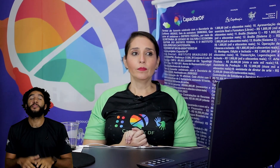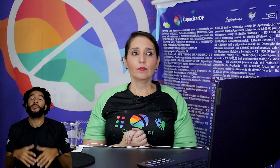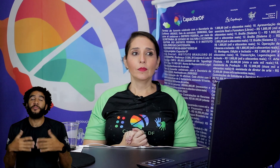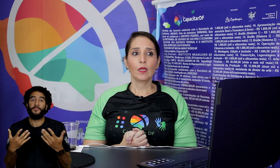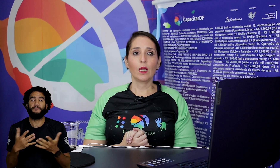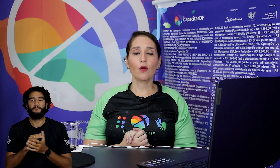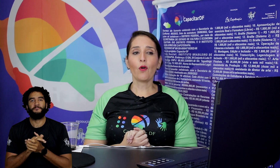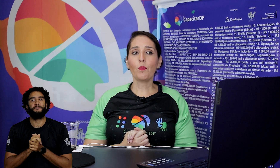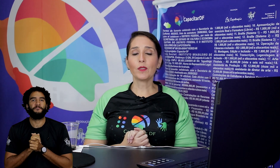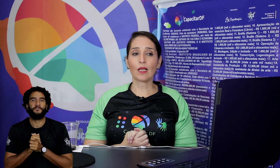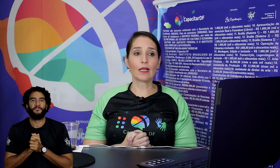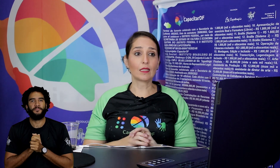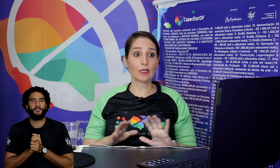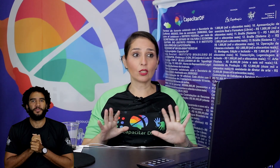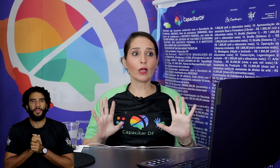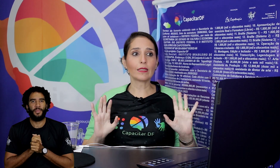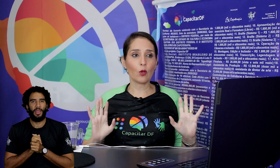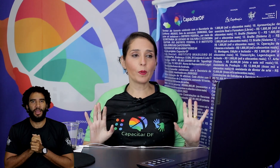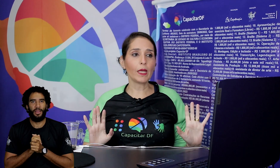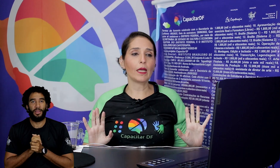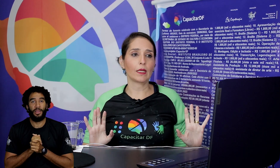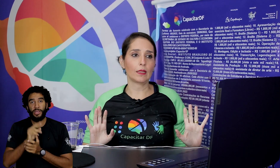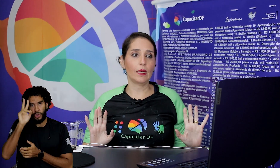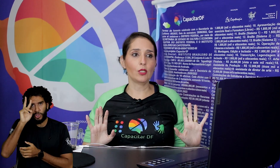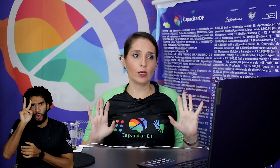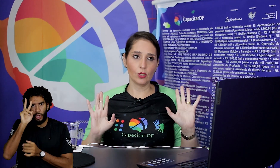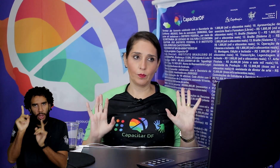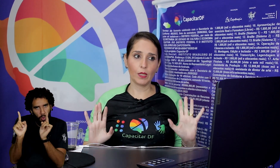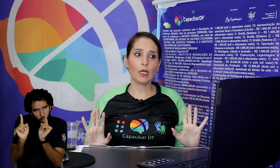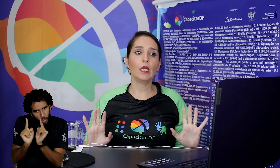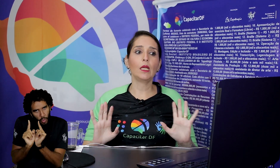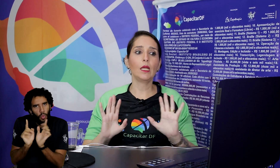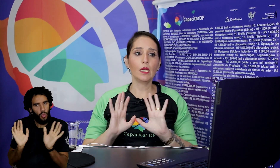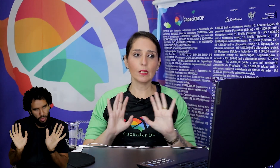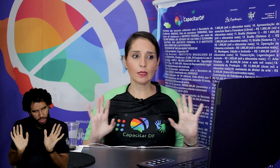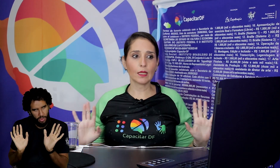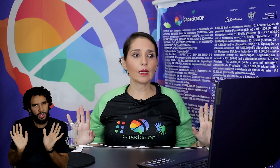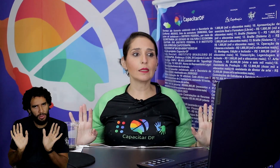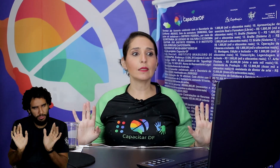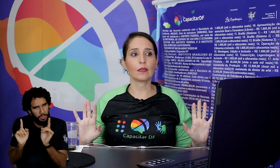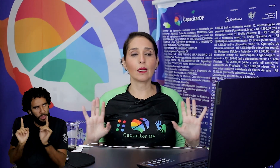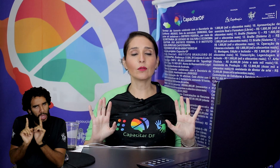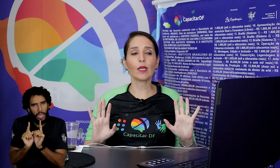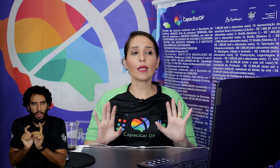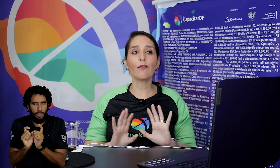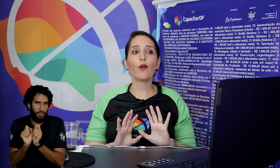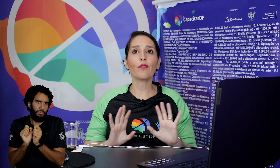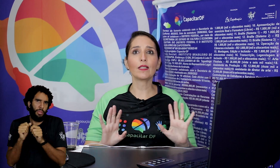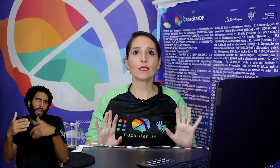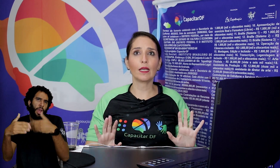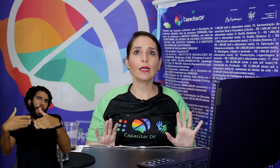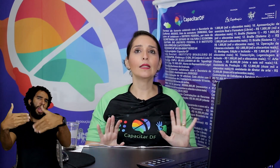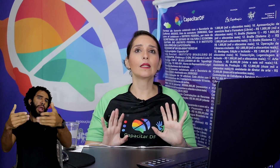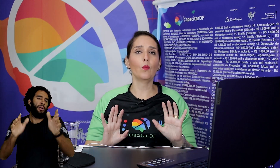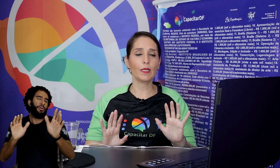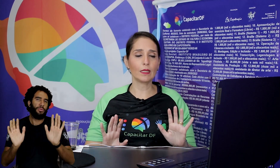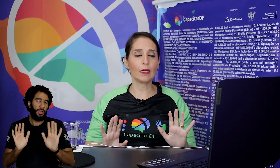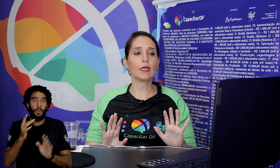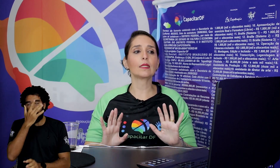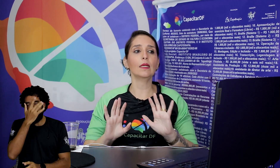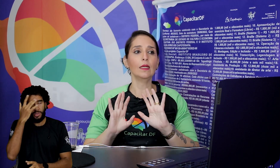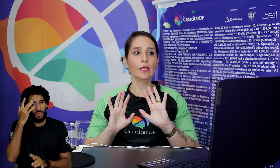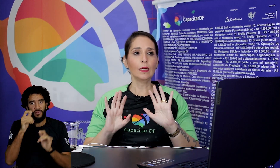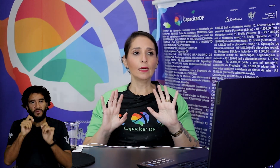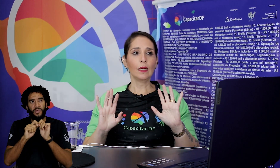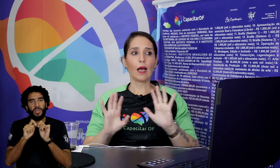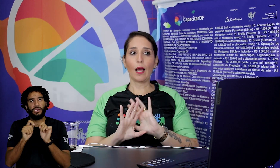Bom, eu vou... As histórias são pequenas, né, gente? Pequenininhas, nada assim. Tanto que quem for fazer não